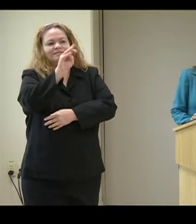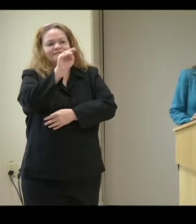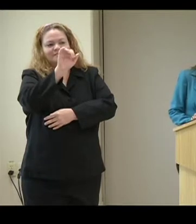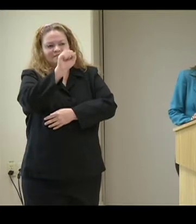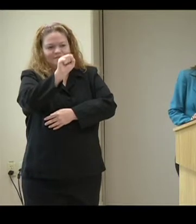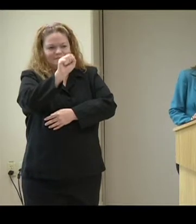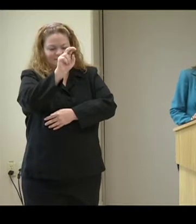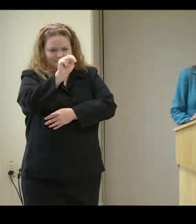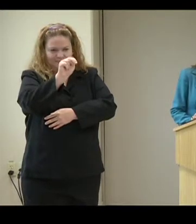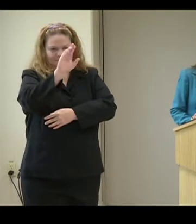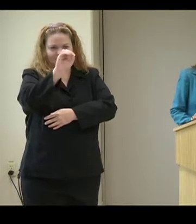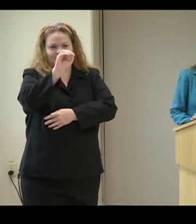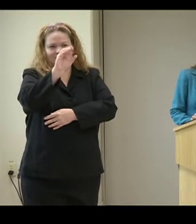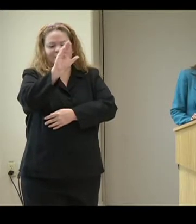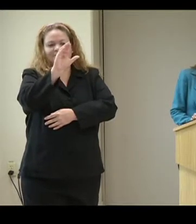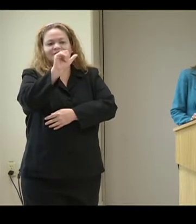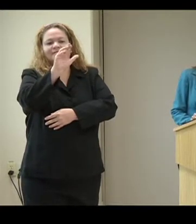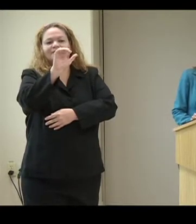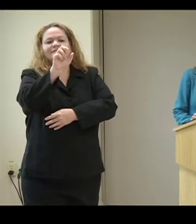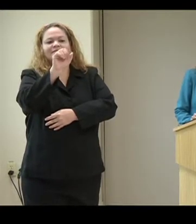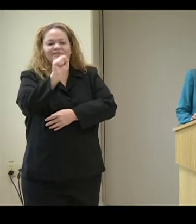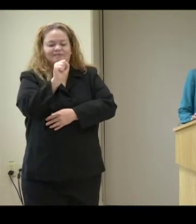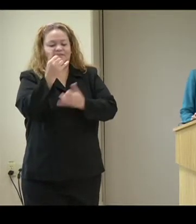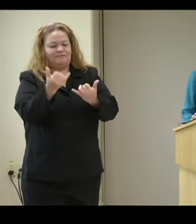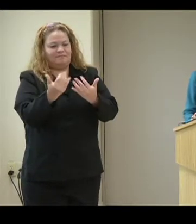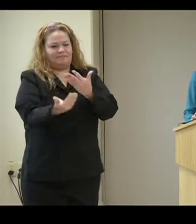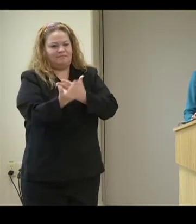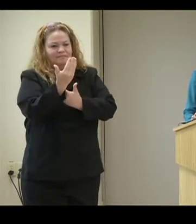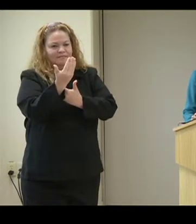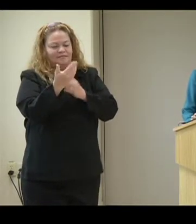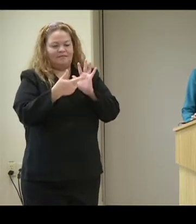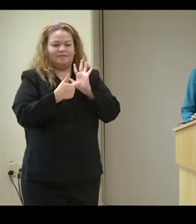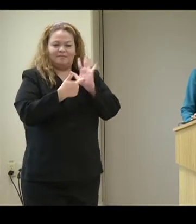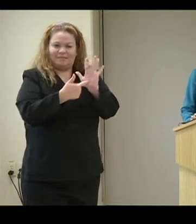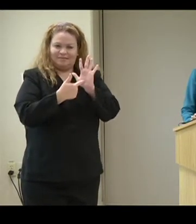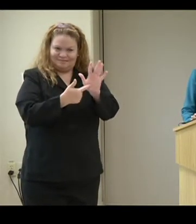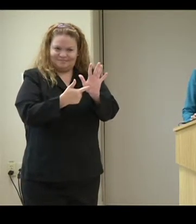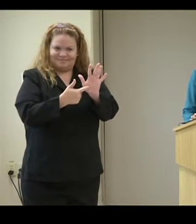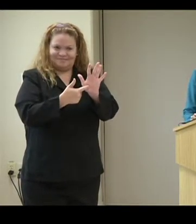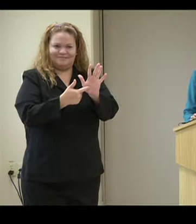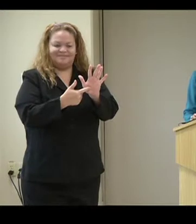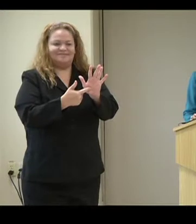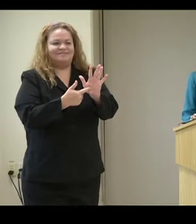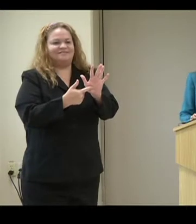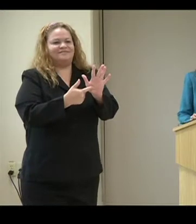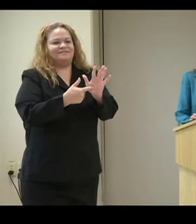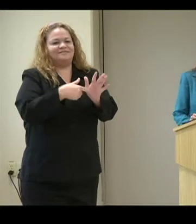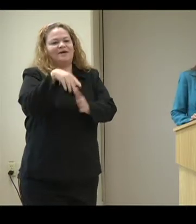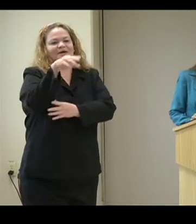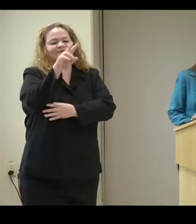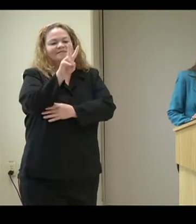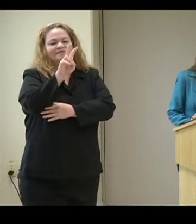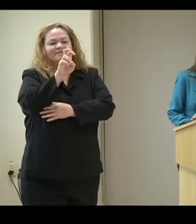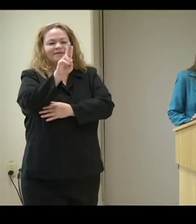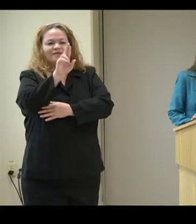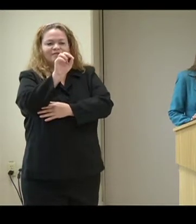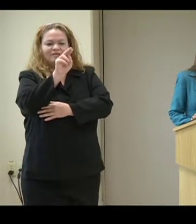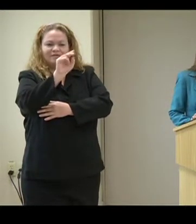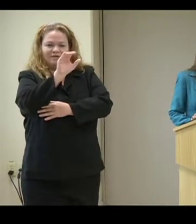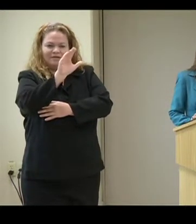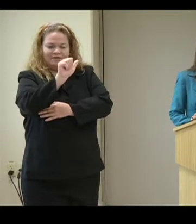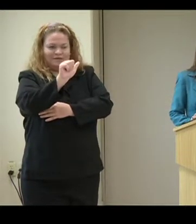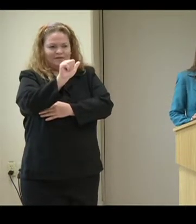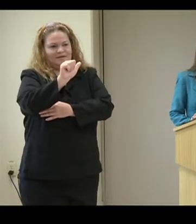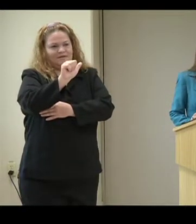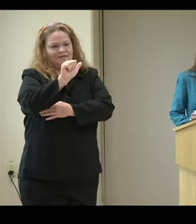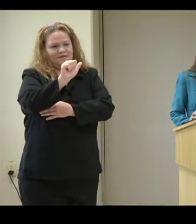y en la mañana de hoy Les presento al recurso la señora Verónica Carballo mesa quien va